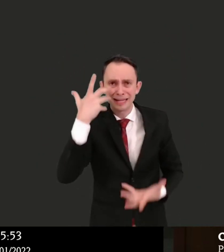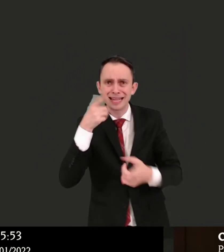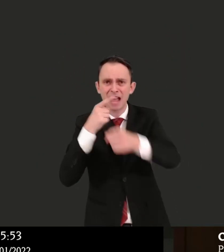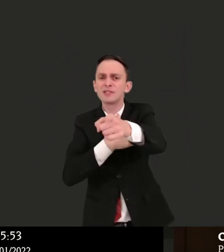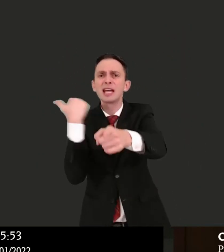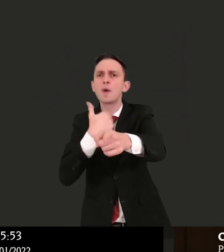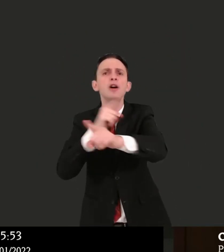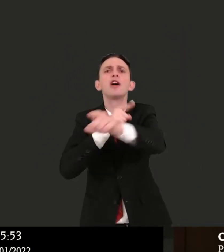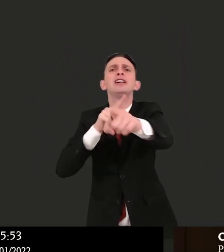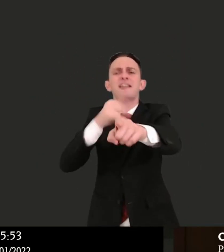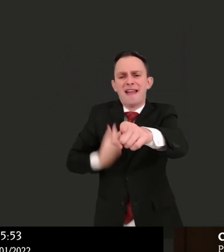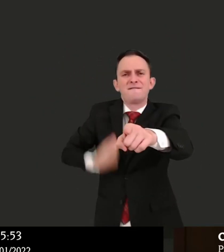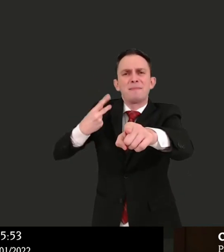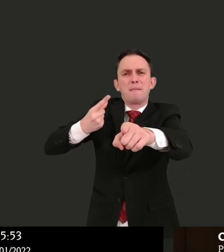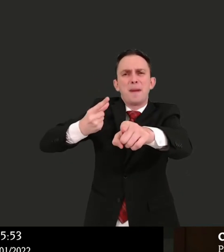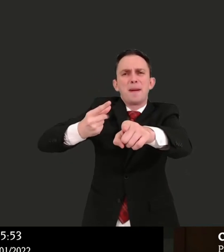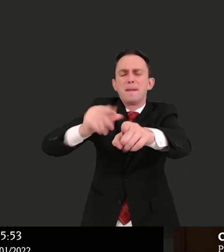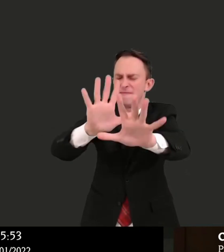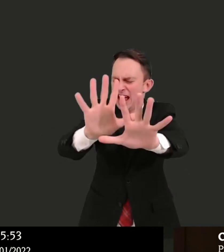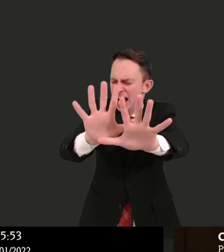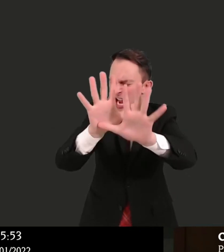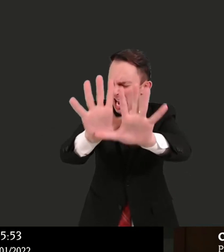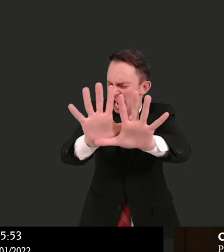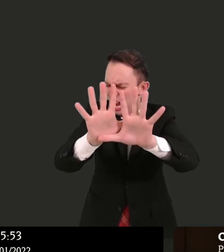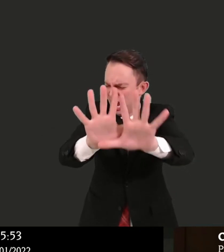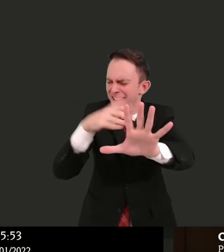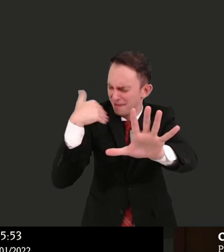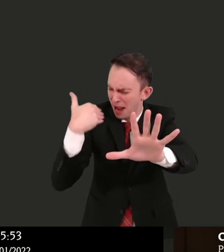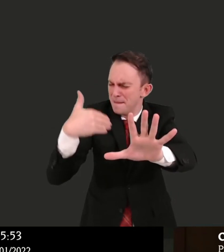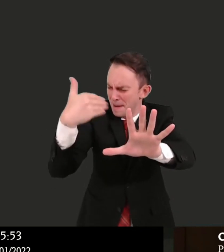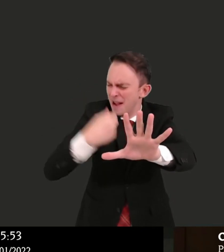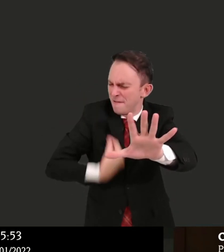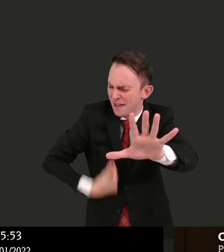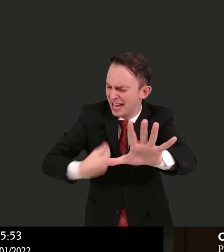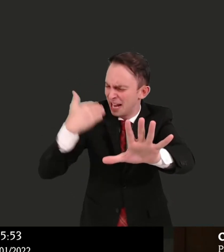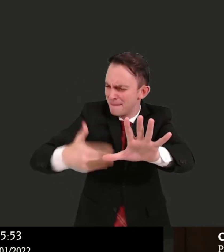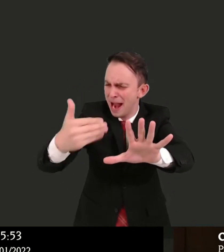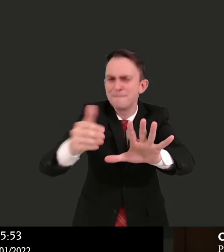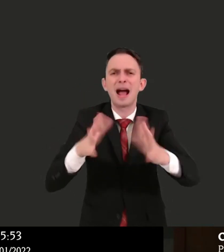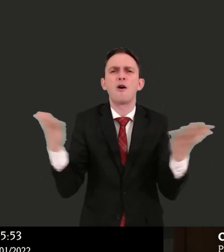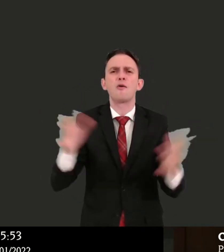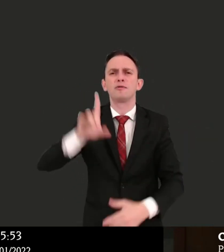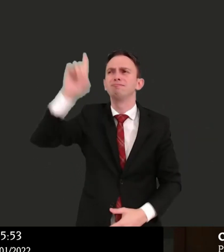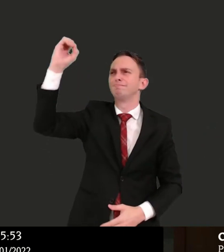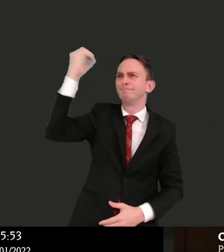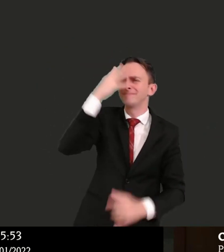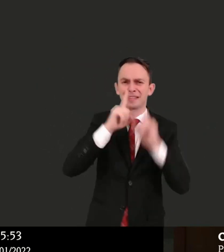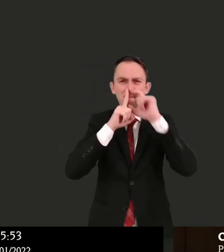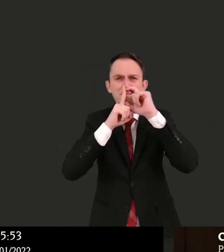e vai viver para servir ao teu Deus. Glórias ao Senhor. A palavra de Deus,